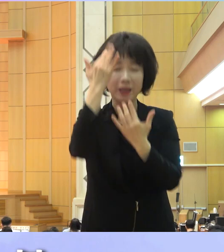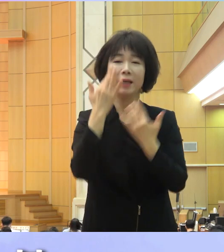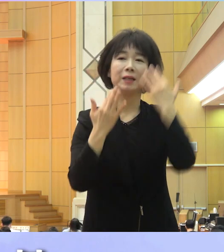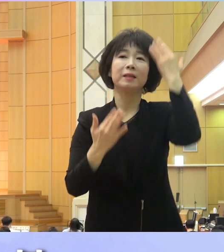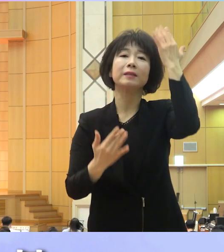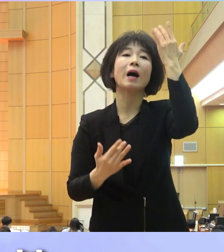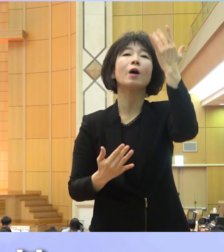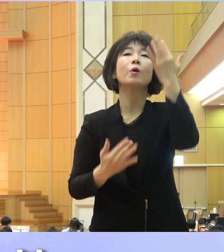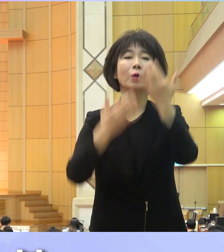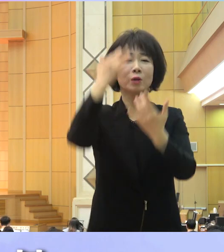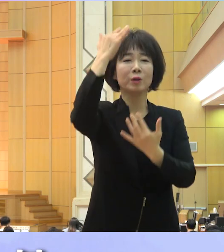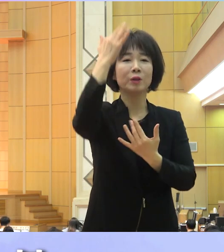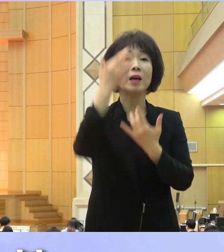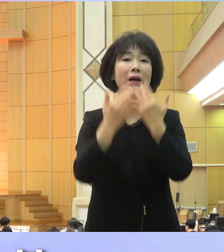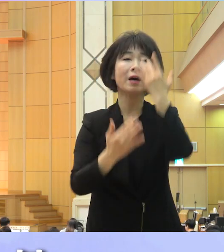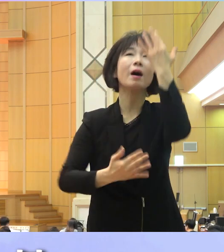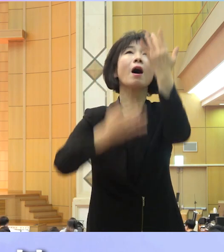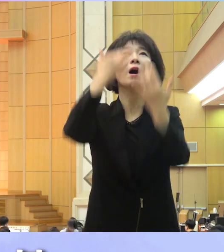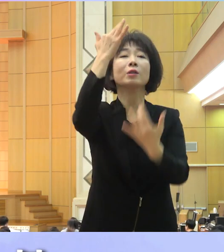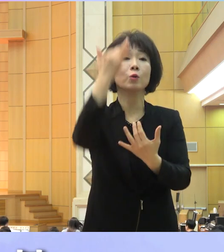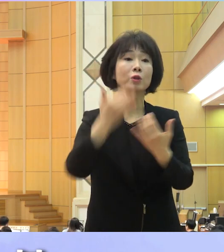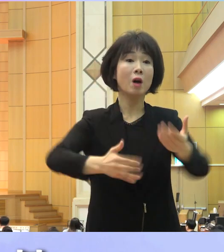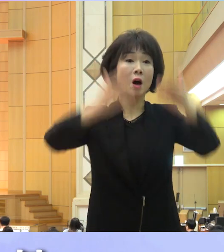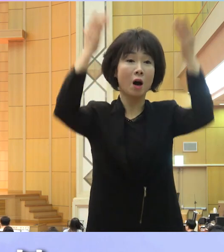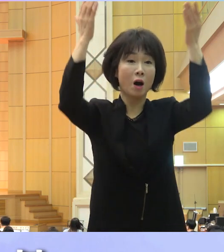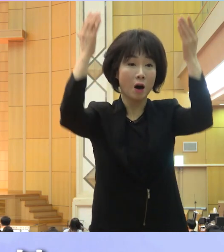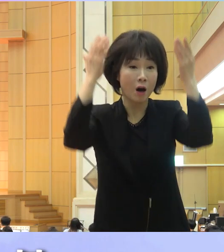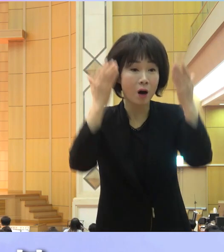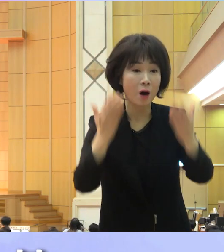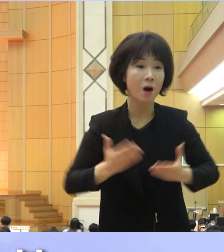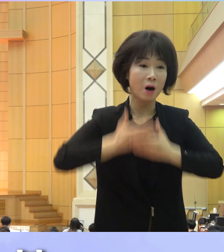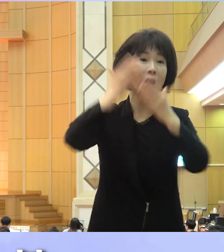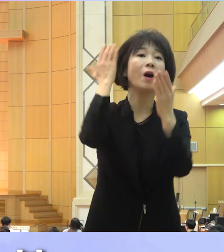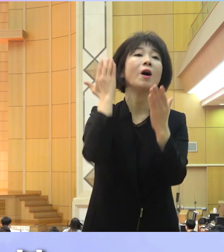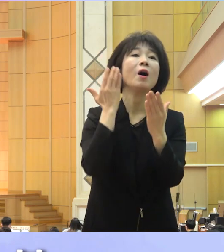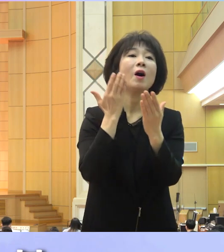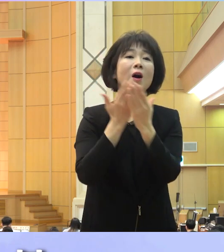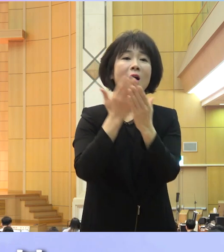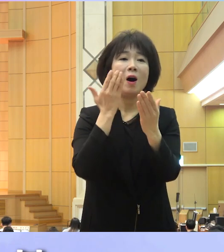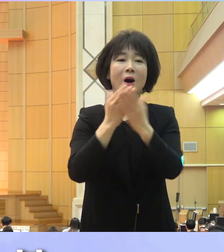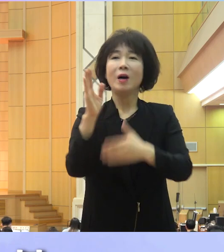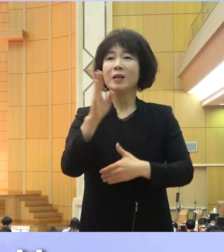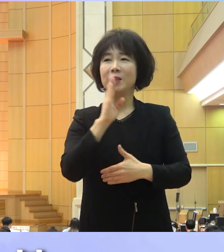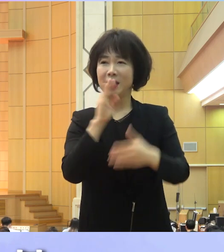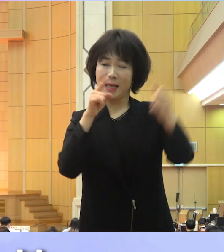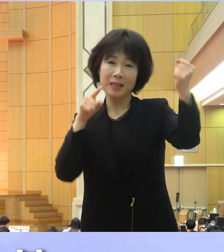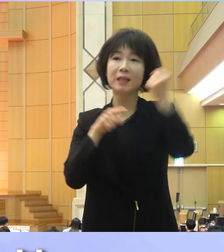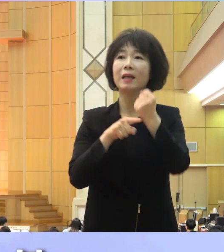부흥의 불길 타오르게 하소서.